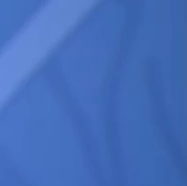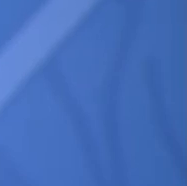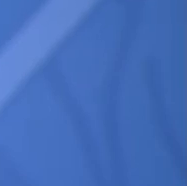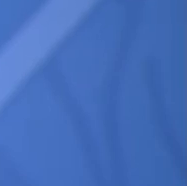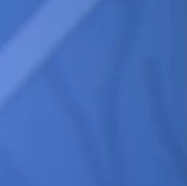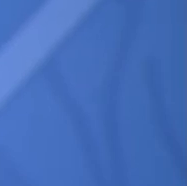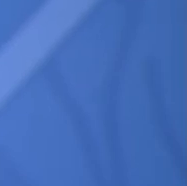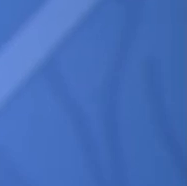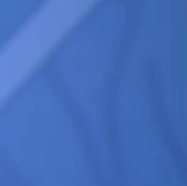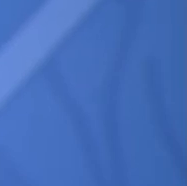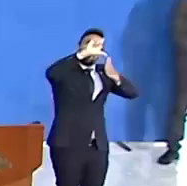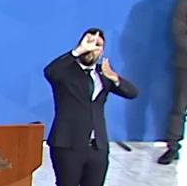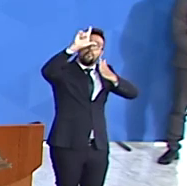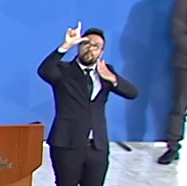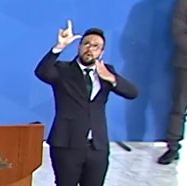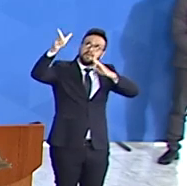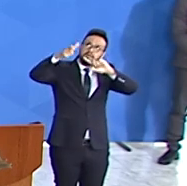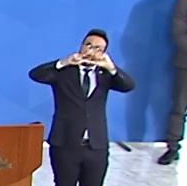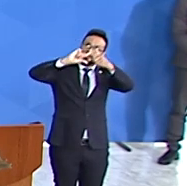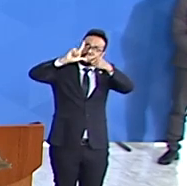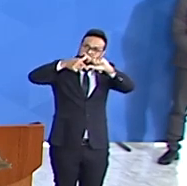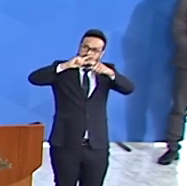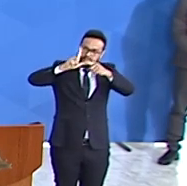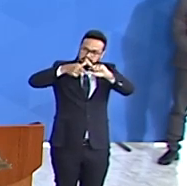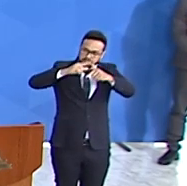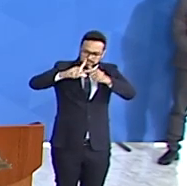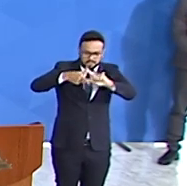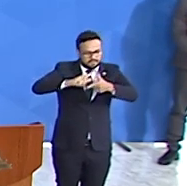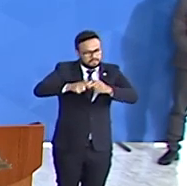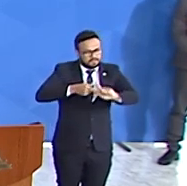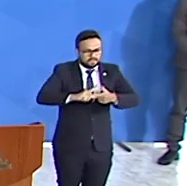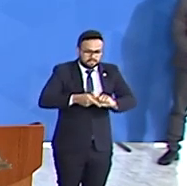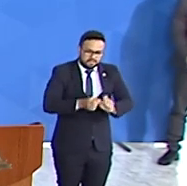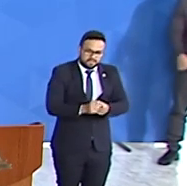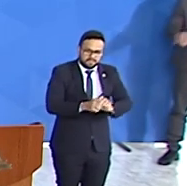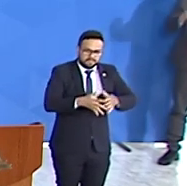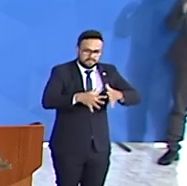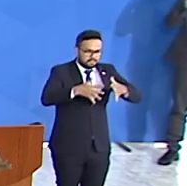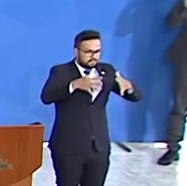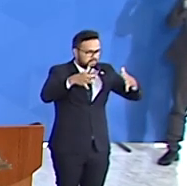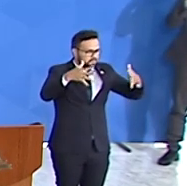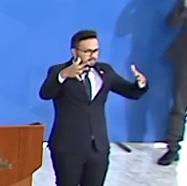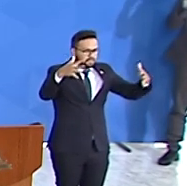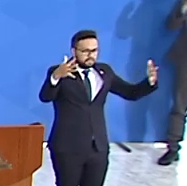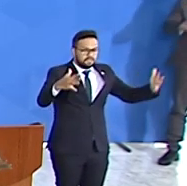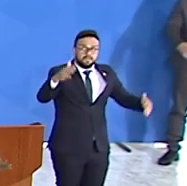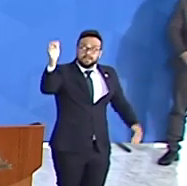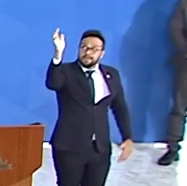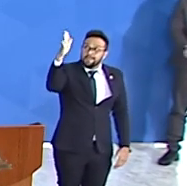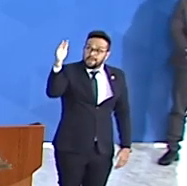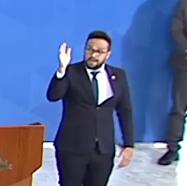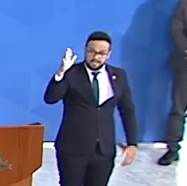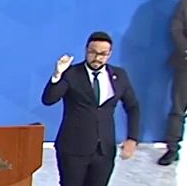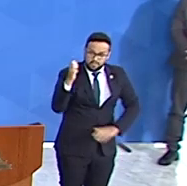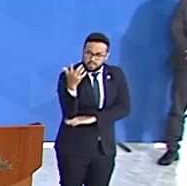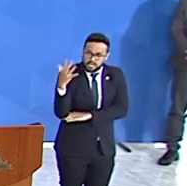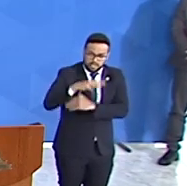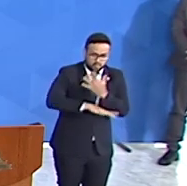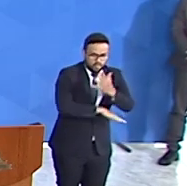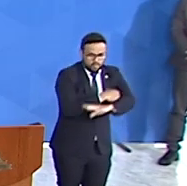Formoso céu, risonho e límpido, a imagem do cruzeiro resplandece.